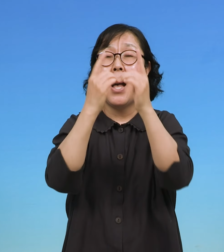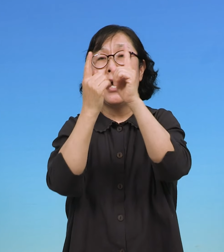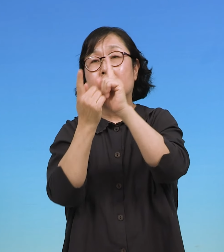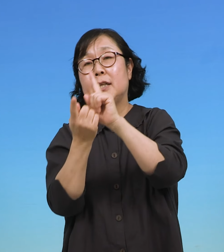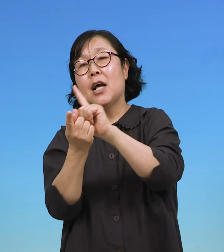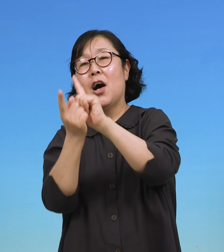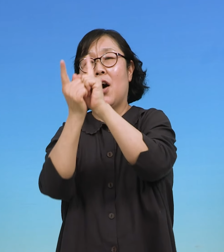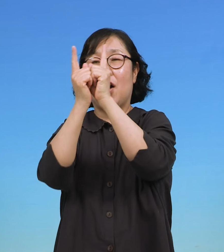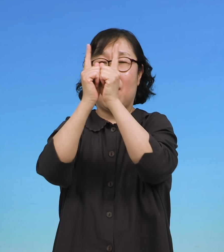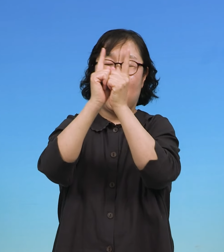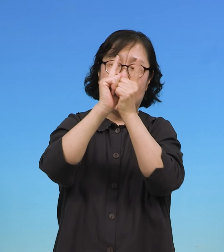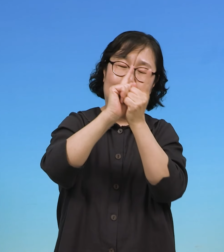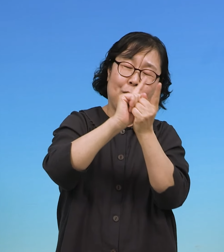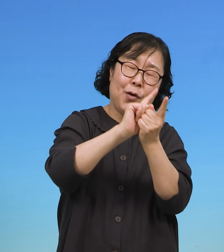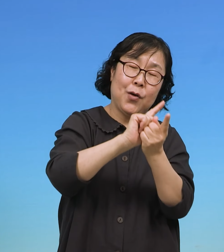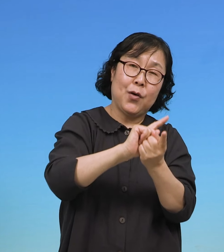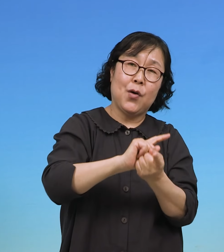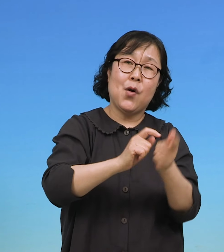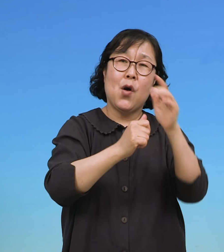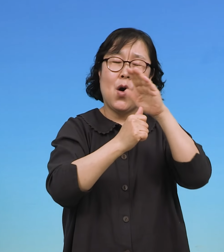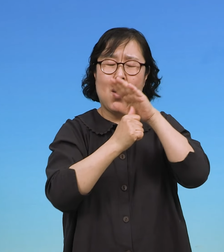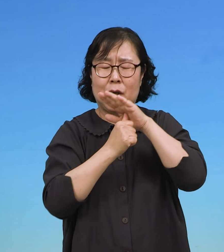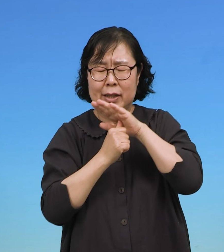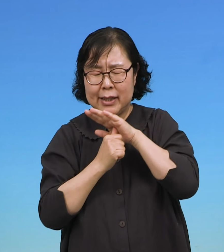서로 참아주면서,